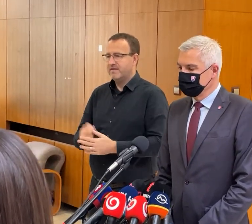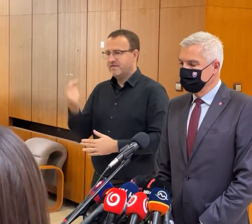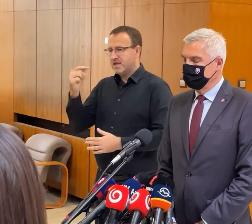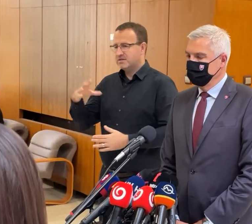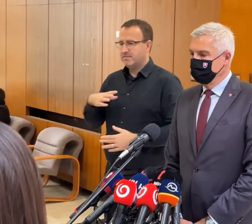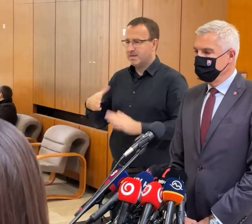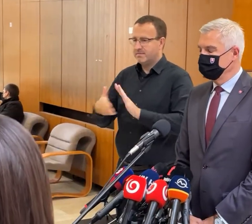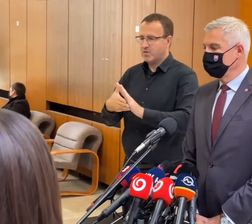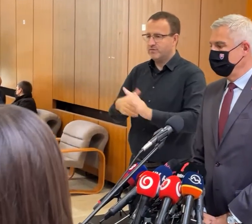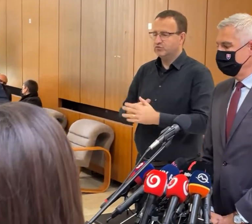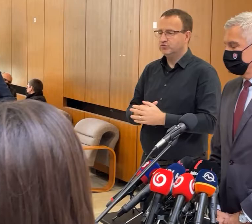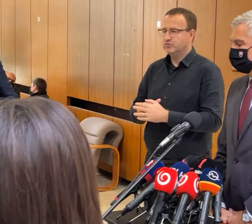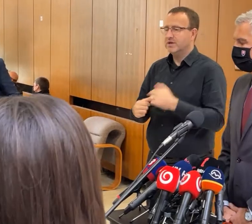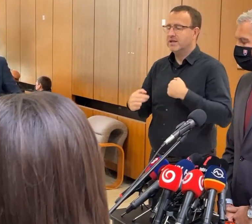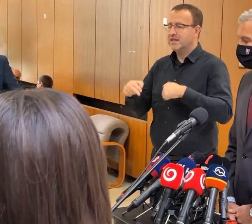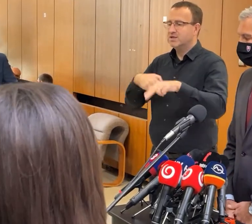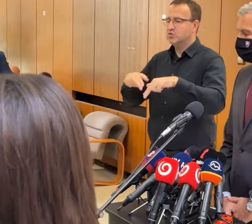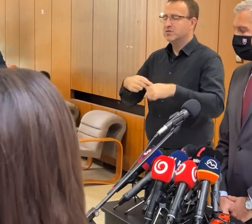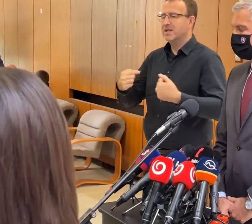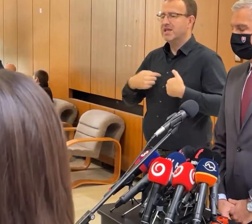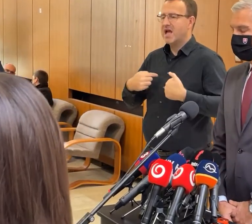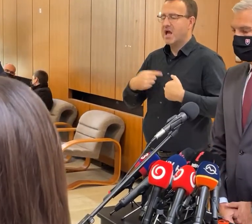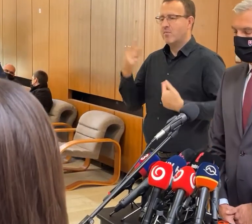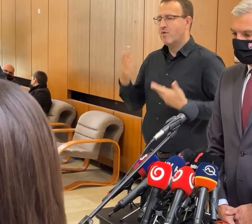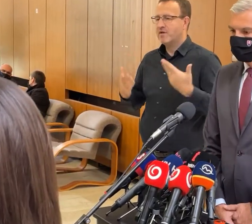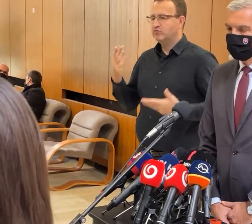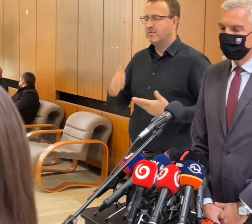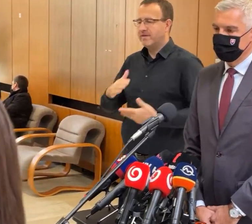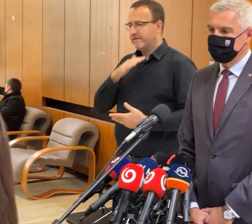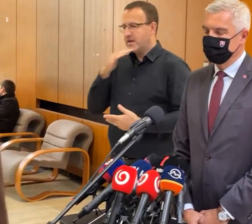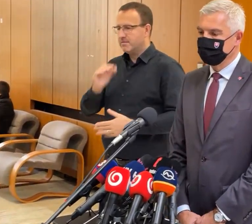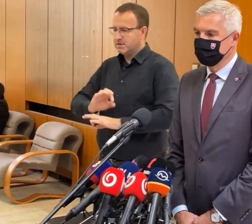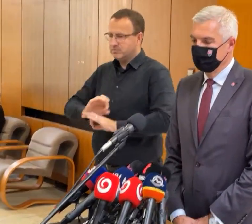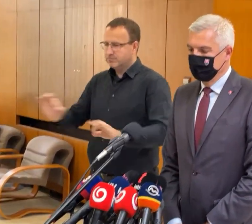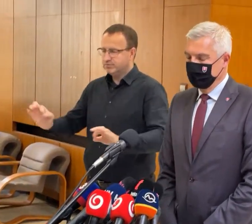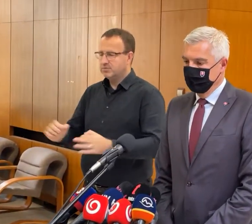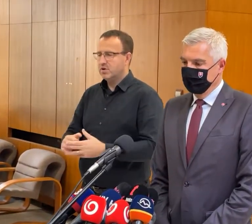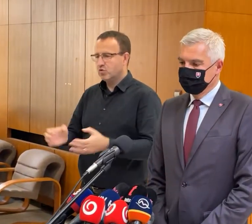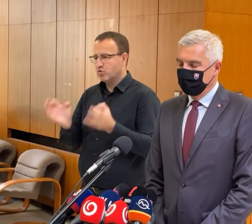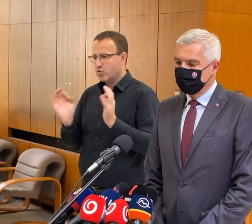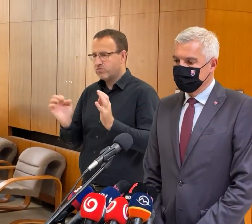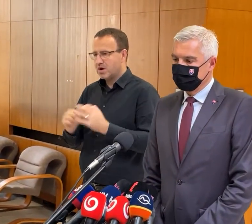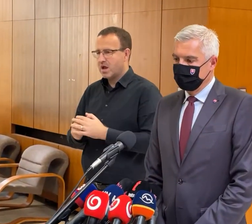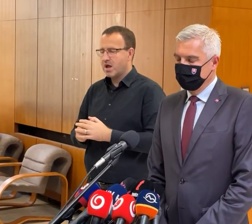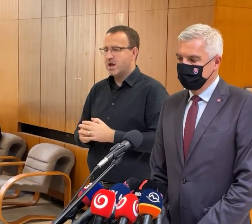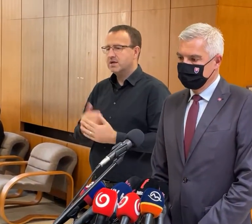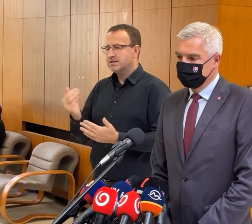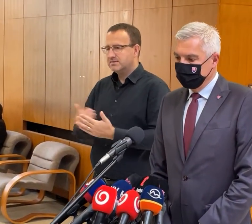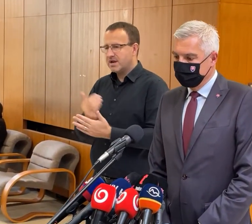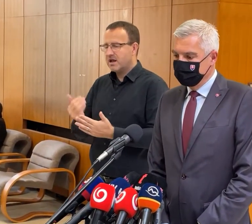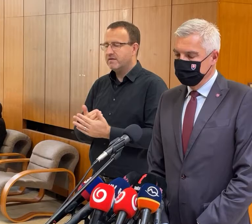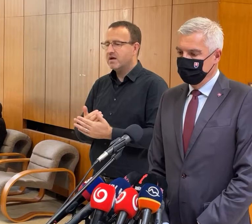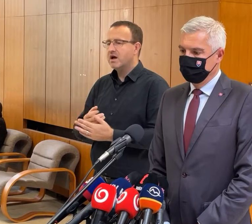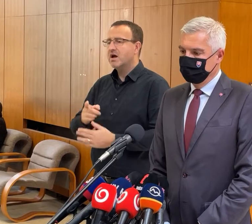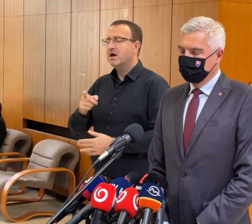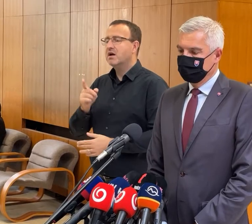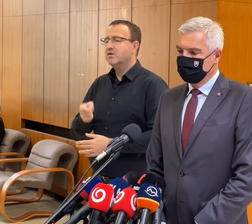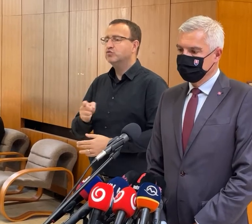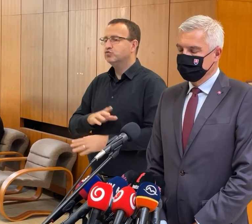Minister financí, debatu ja osobne považujem za veľmi korektnú, považujem za dobrú správu, že je